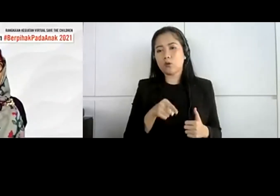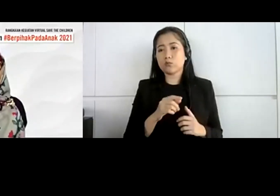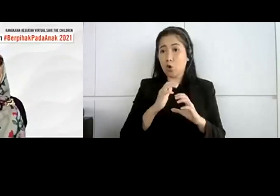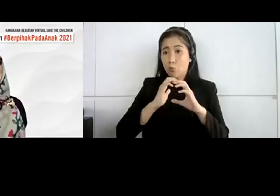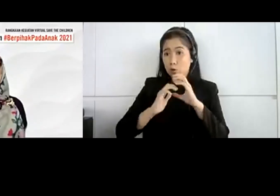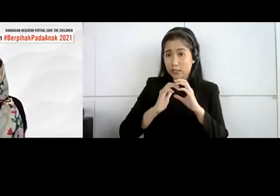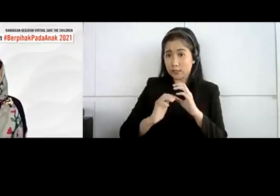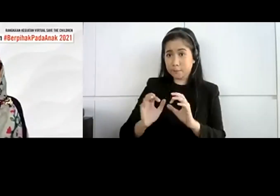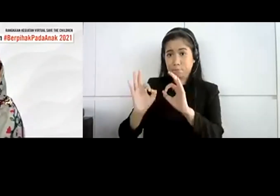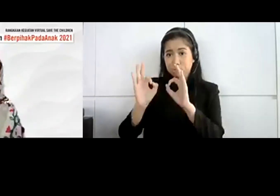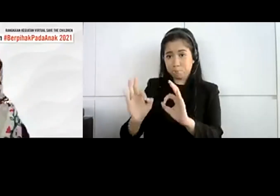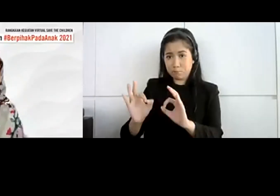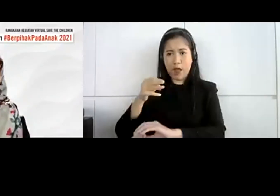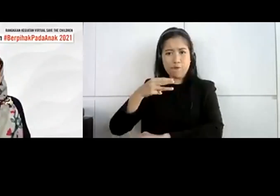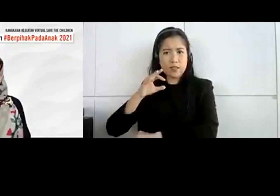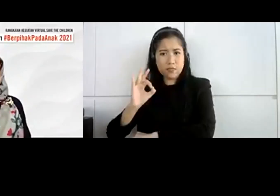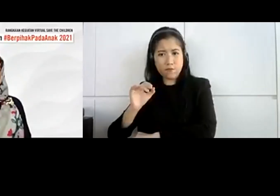baik, terbangun dengan efektif.